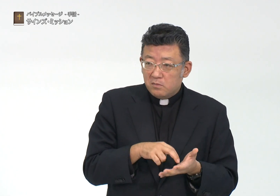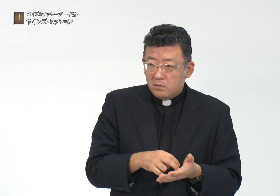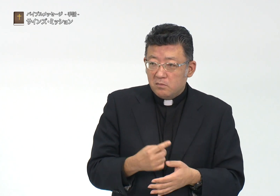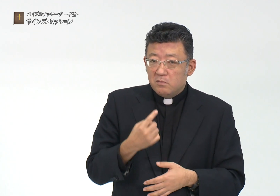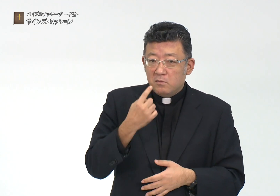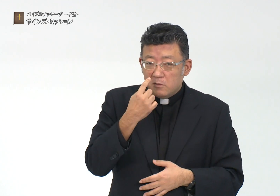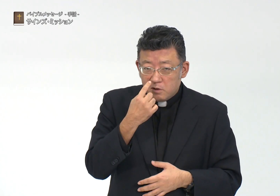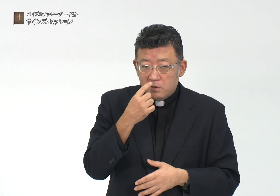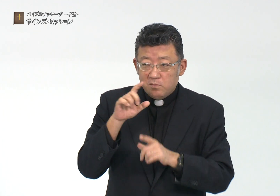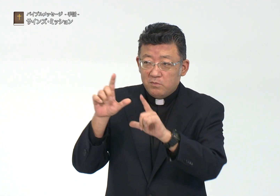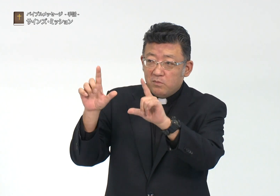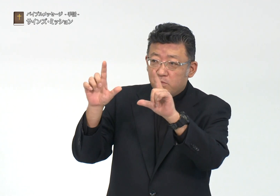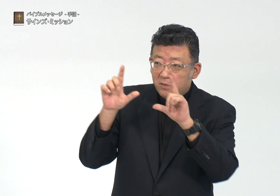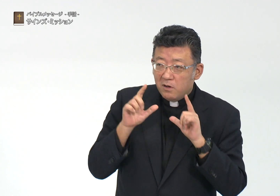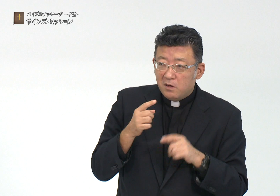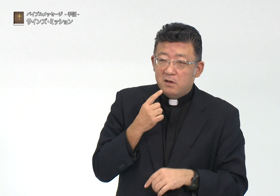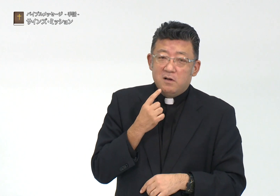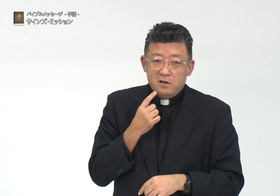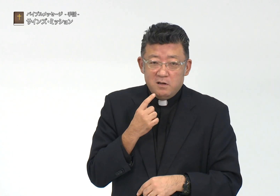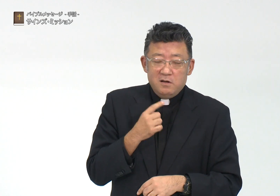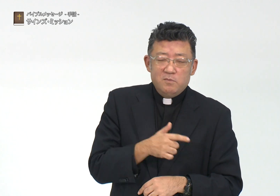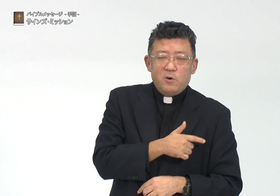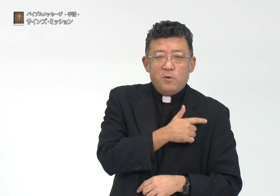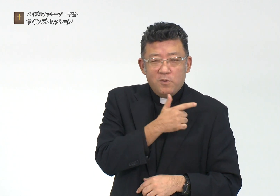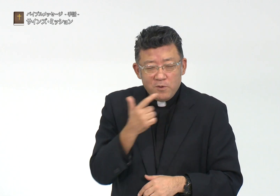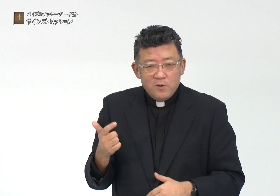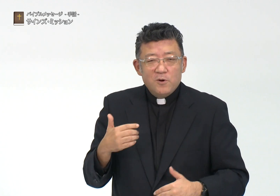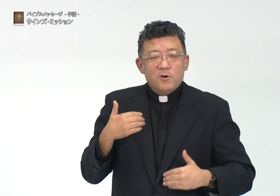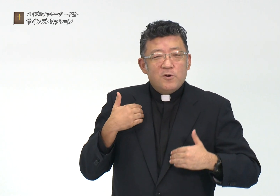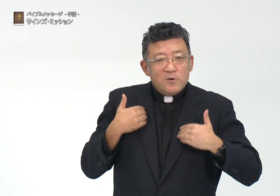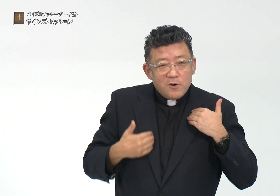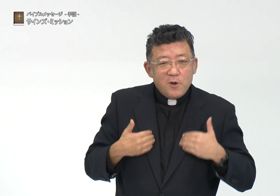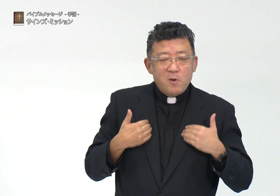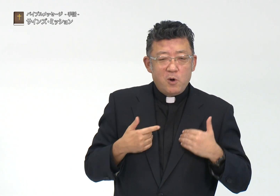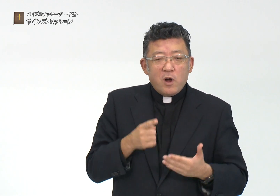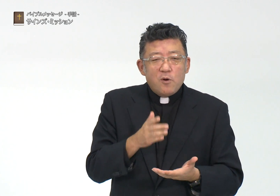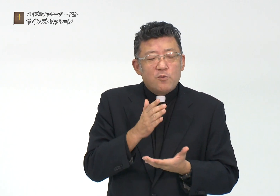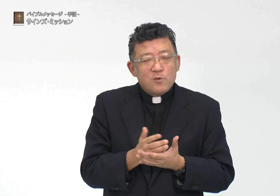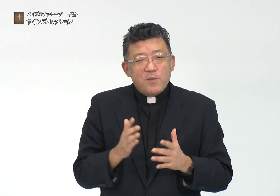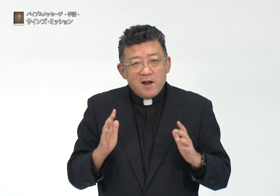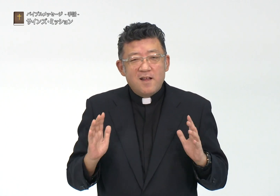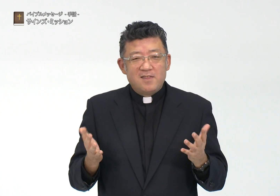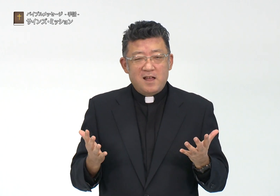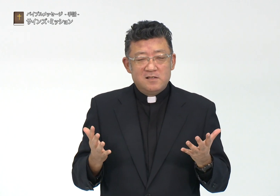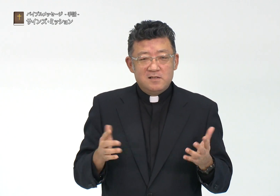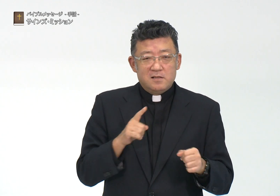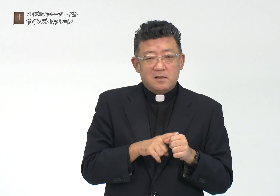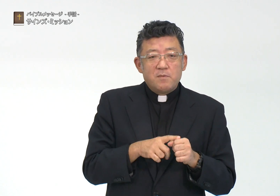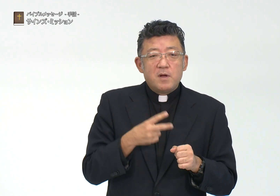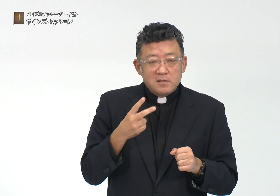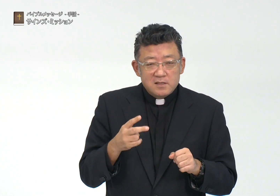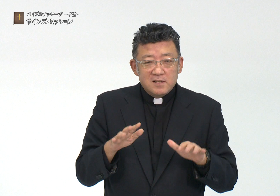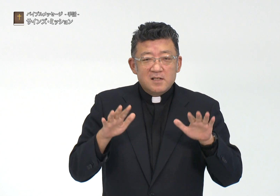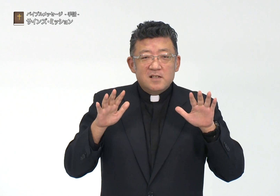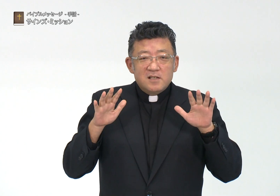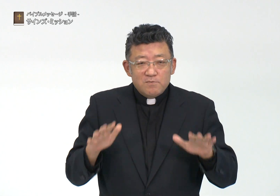は羊飼いだけなのです羊飼いとしてはこんな自分たちに告げられたと